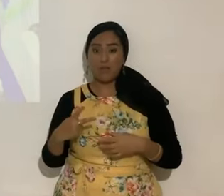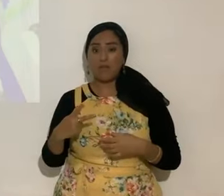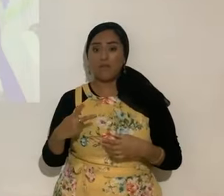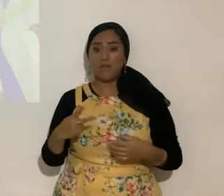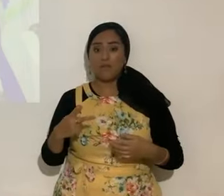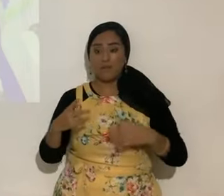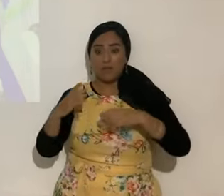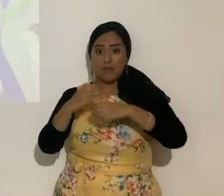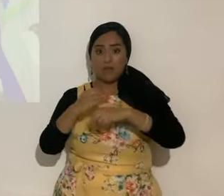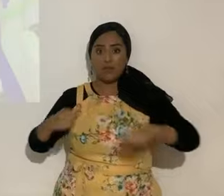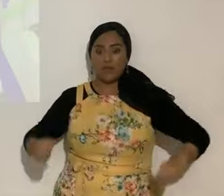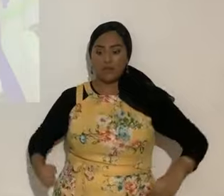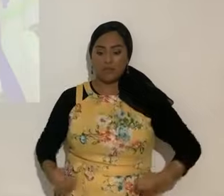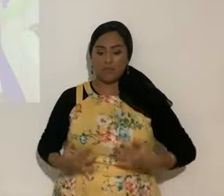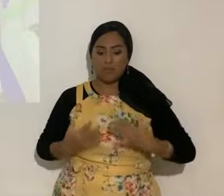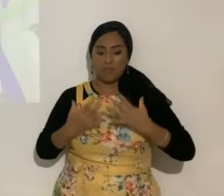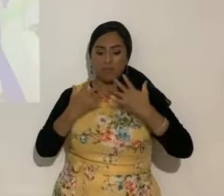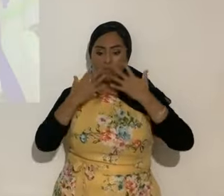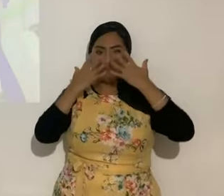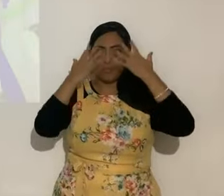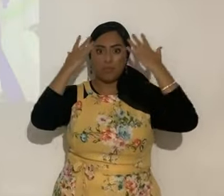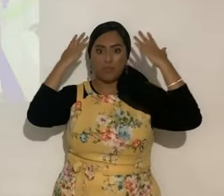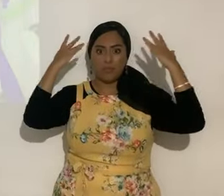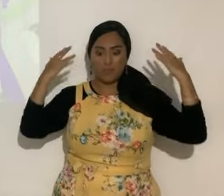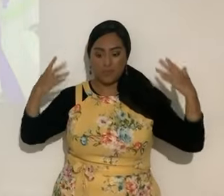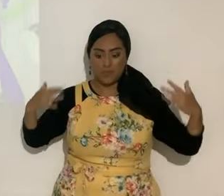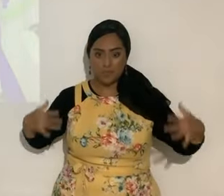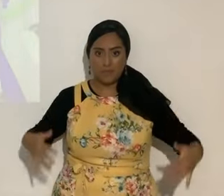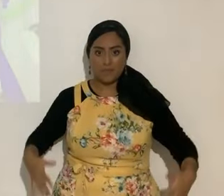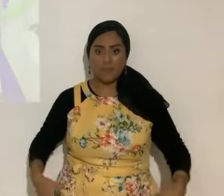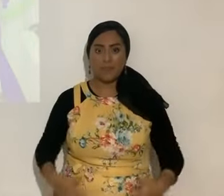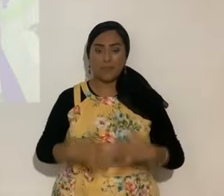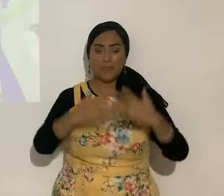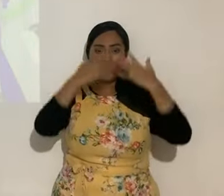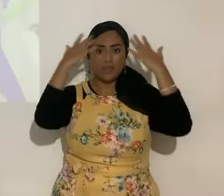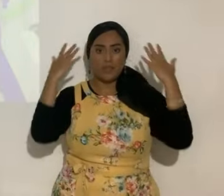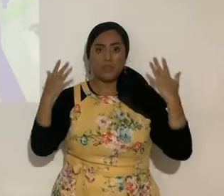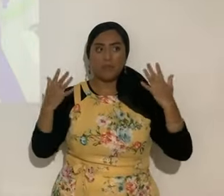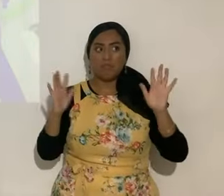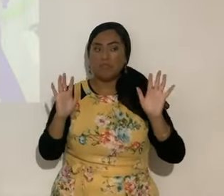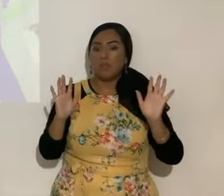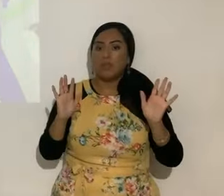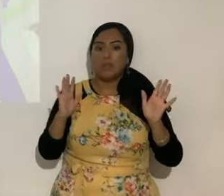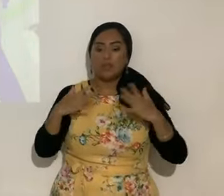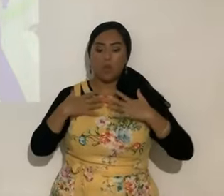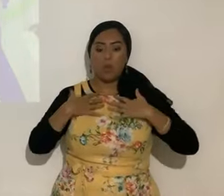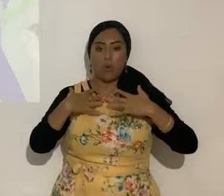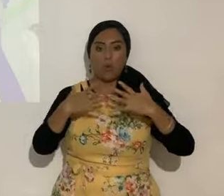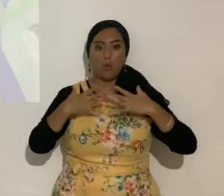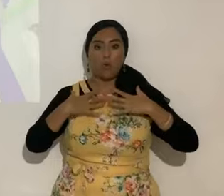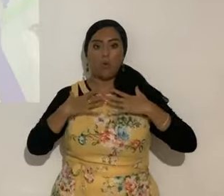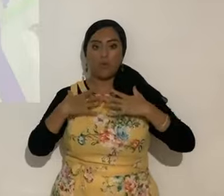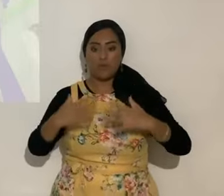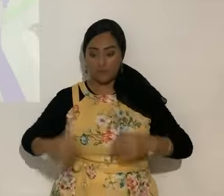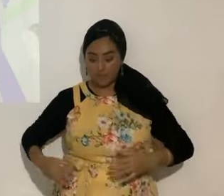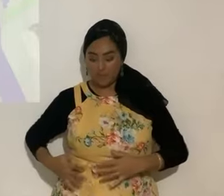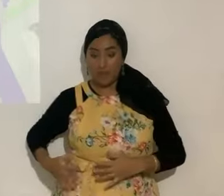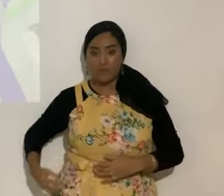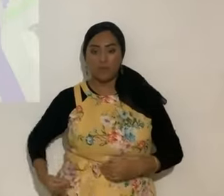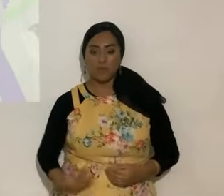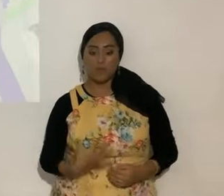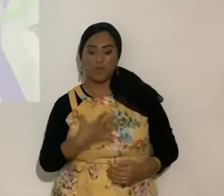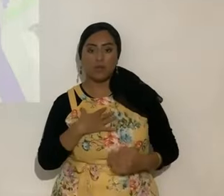el cáncer abarcó todo, ¿sí? no sé, de los pulmones, del hígado se fue a los